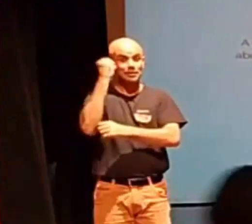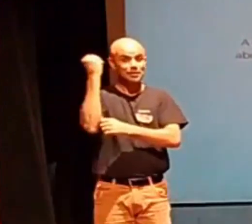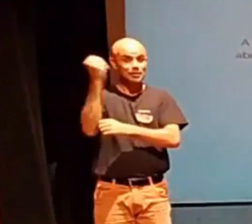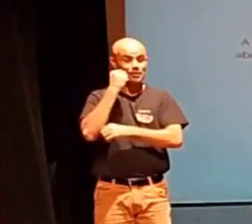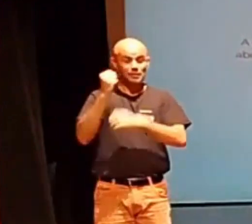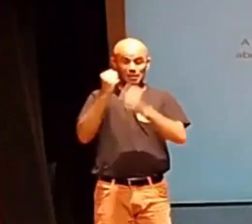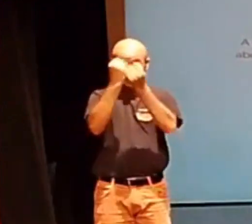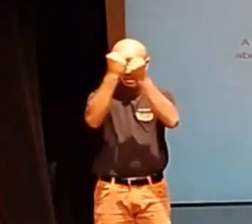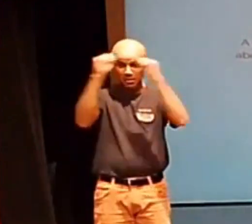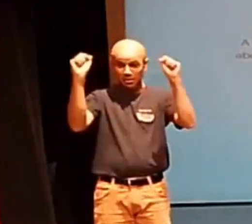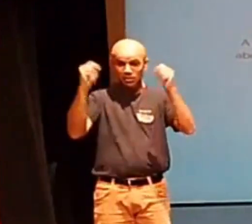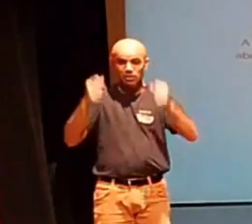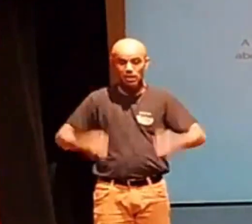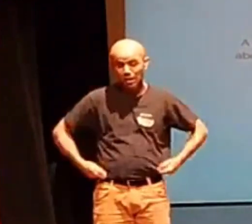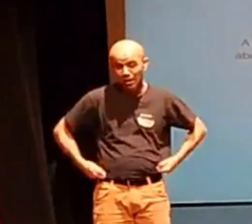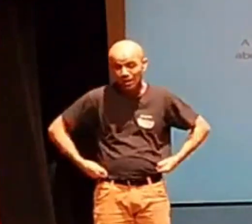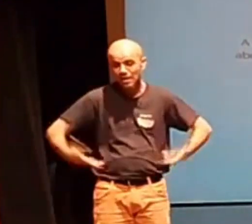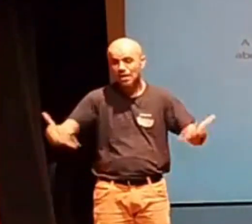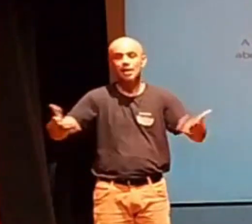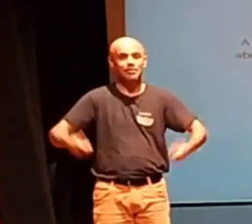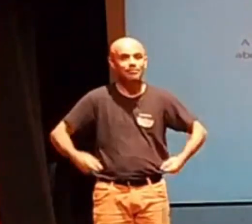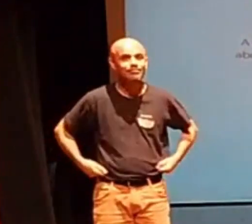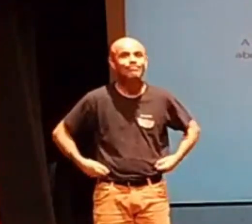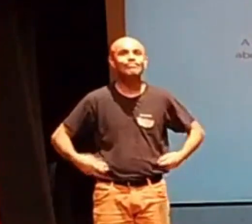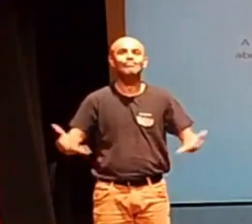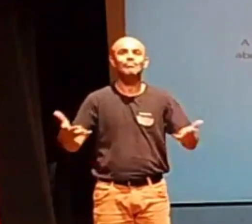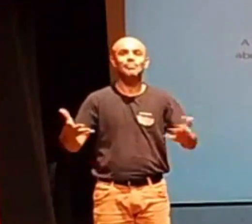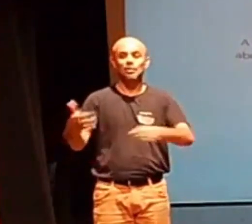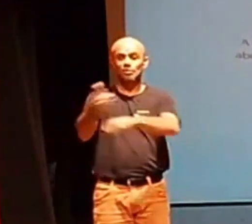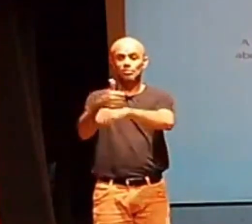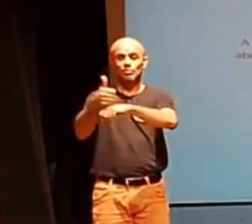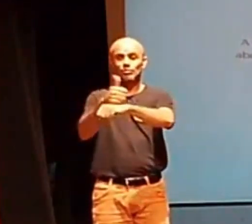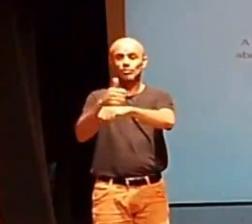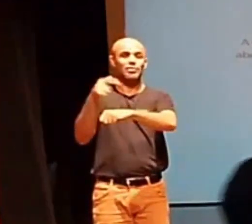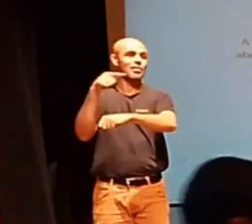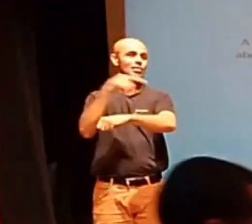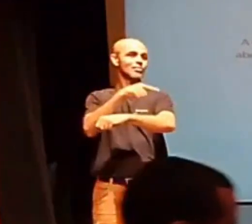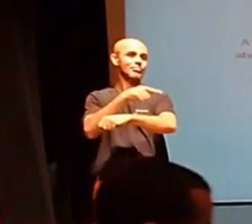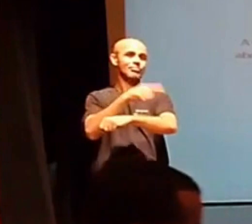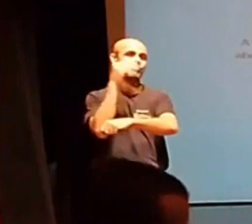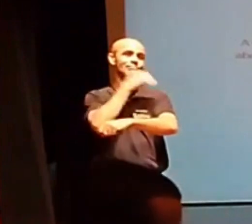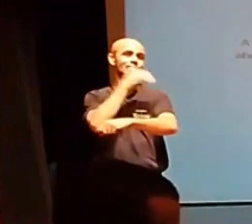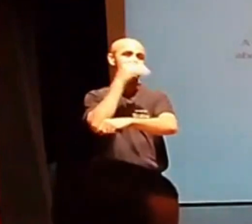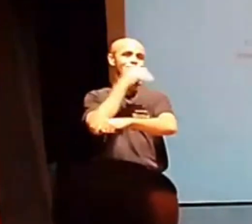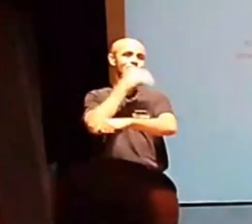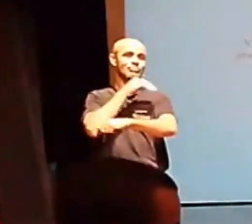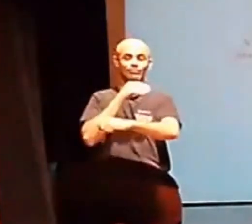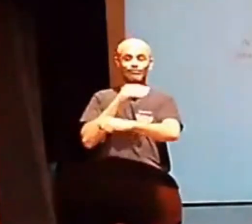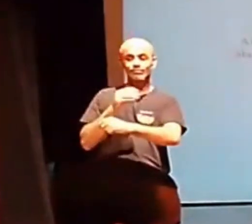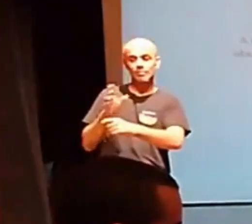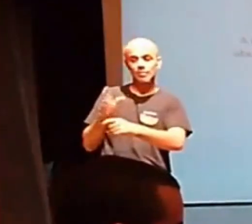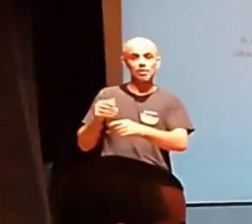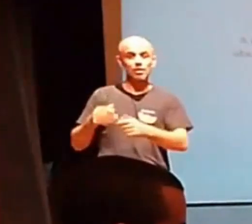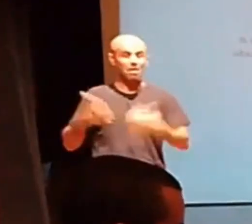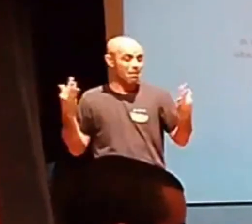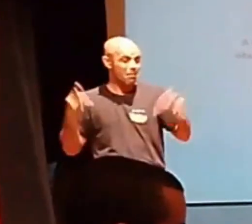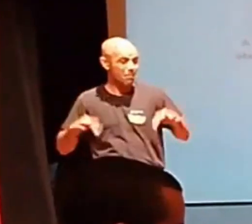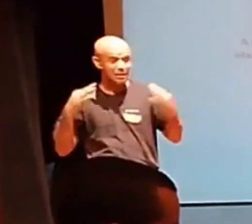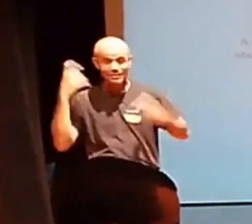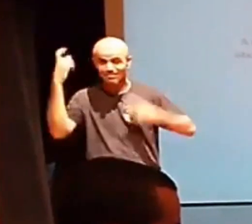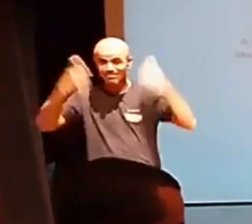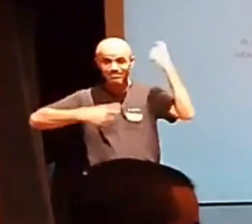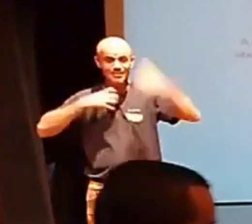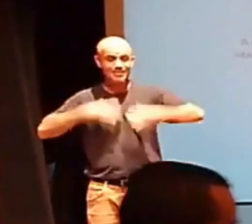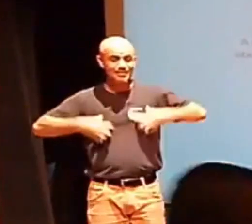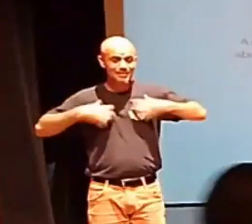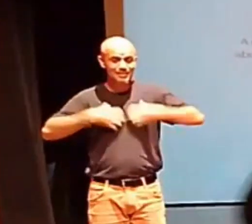ele tem e o que ele não tem. E muitas vezes com um profissional que não está qualificado para atender ele. Mas a dor causa um desespero tão grande,